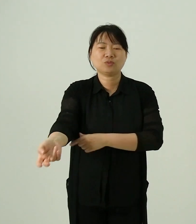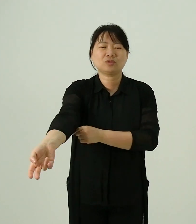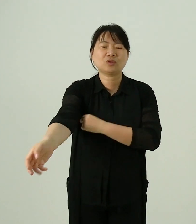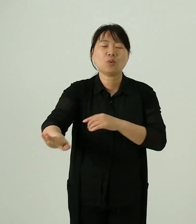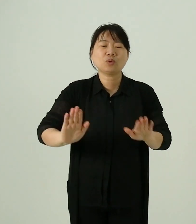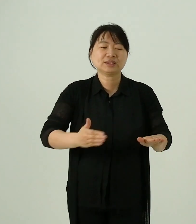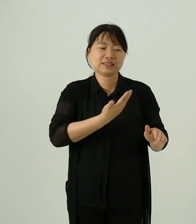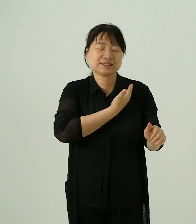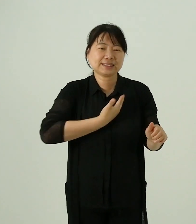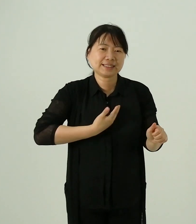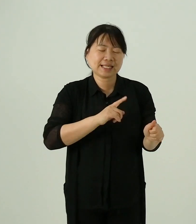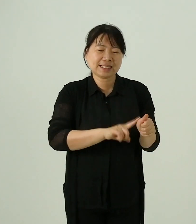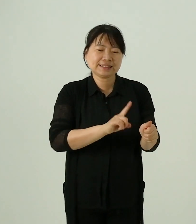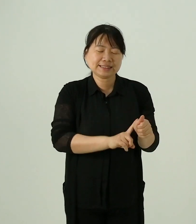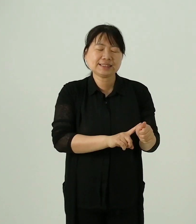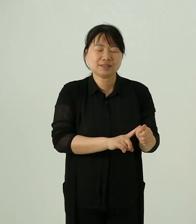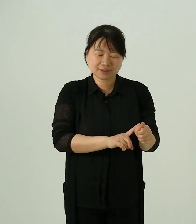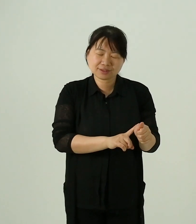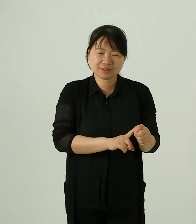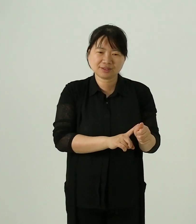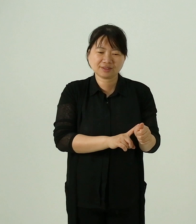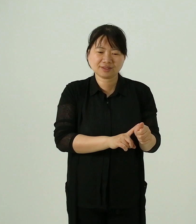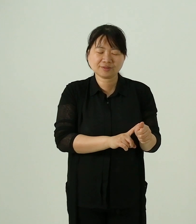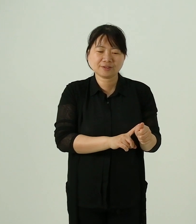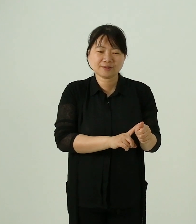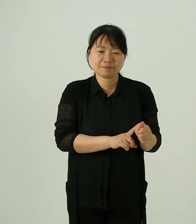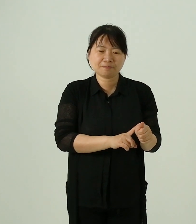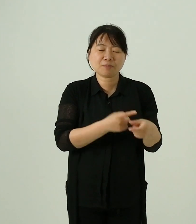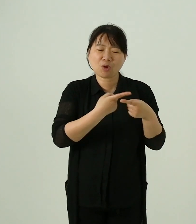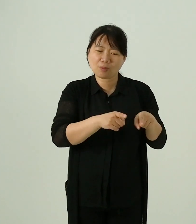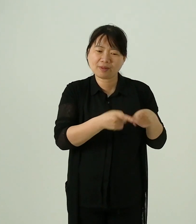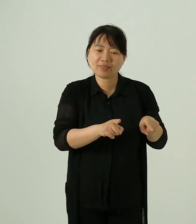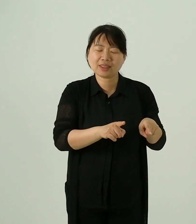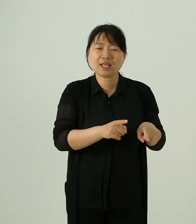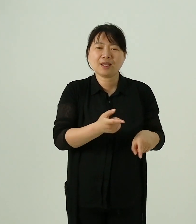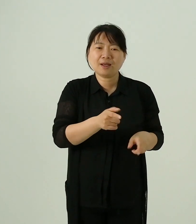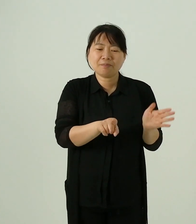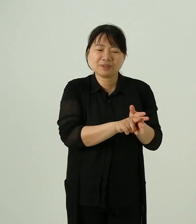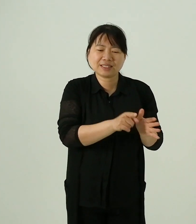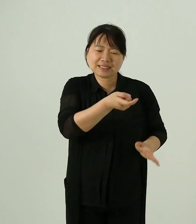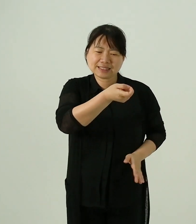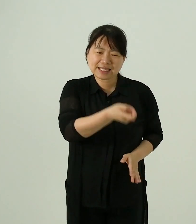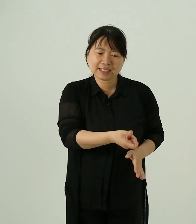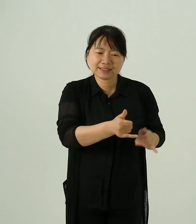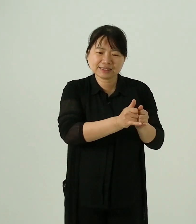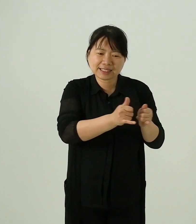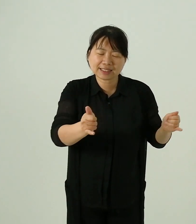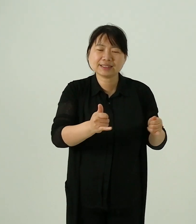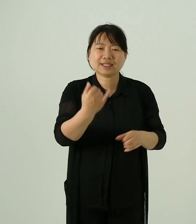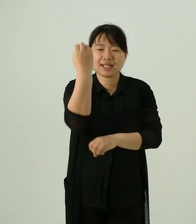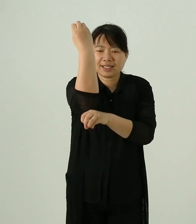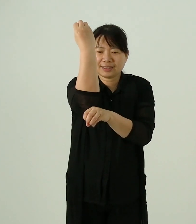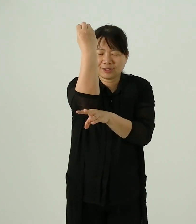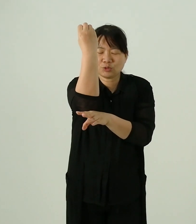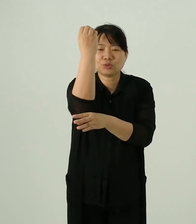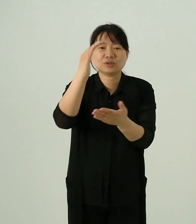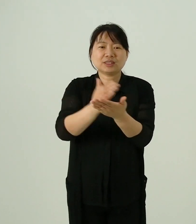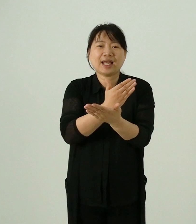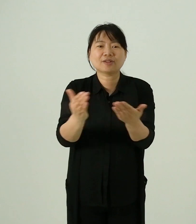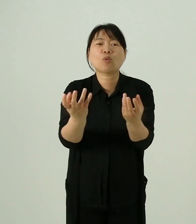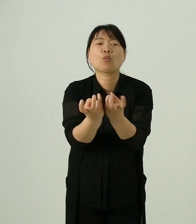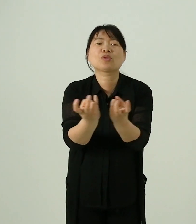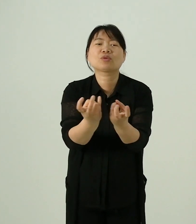오늘 제자들이 지적받고 있는 믿음이 작은 자들아는 무엇을 기준으로 구분하는